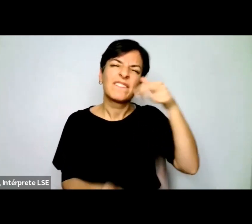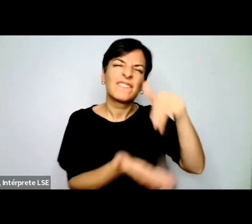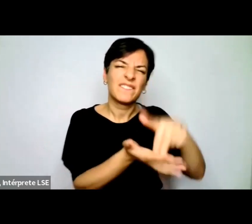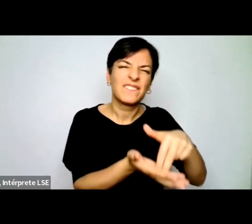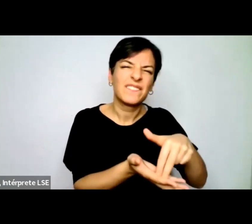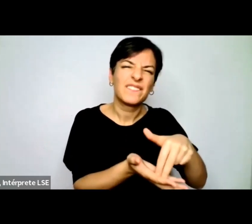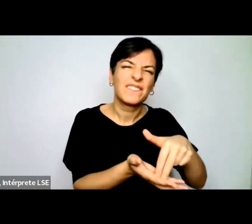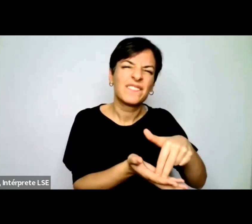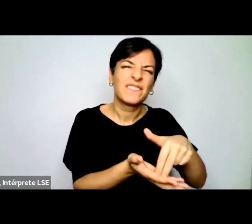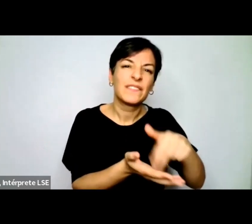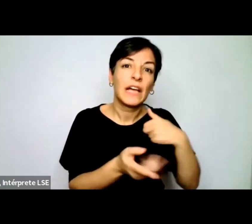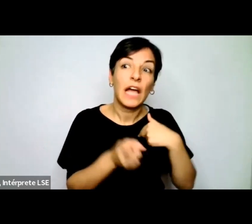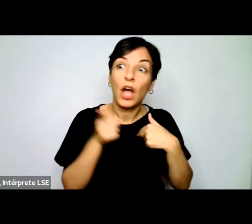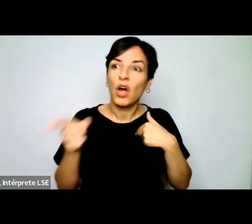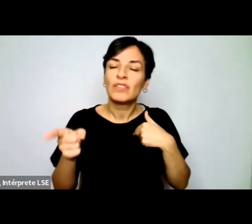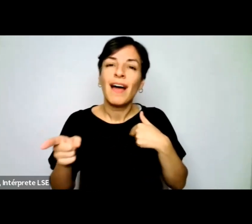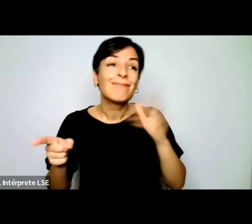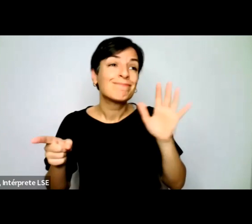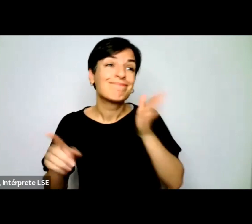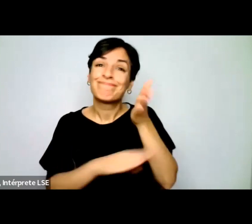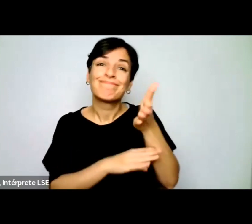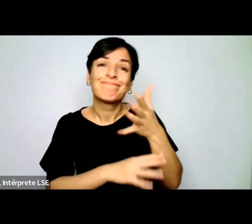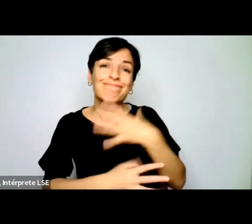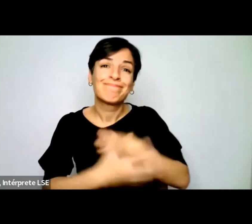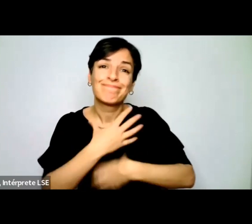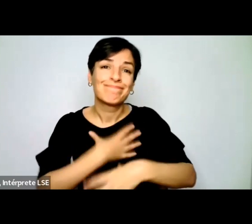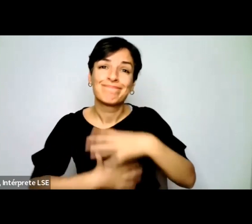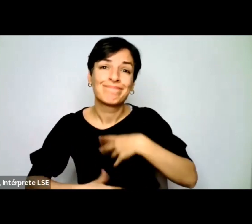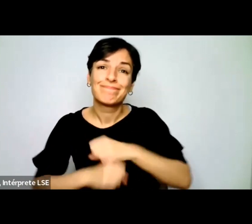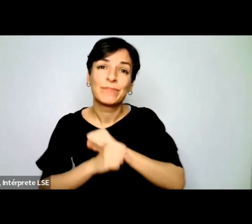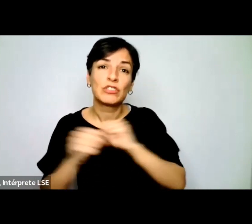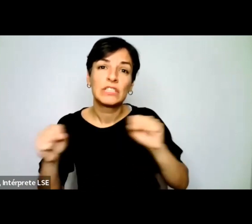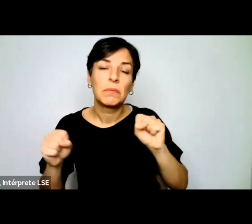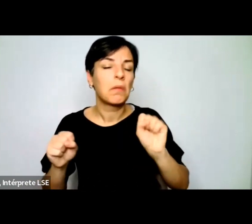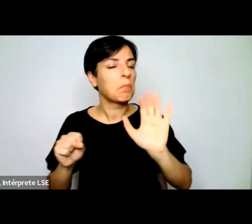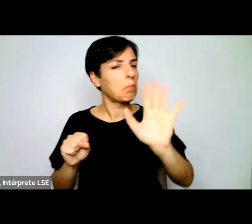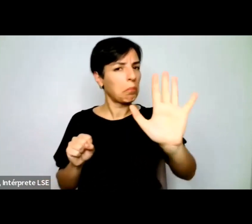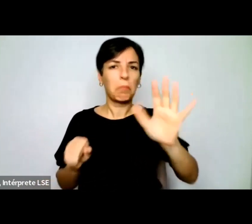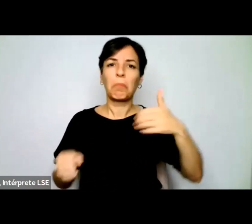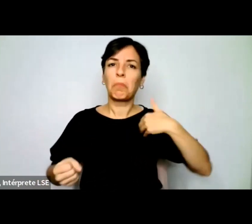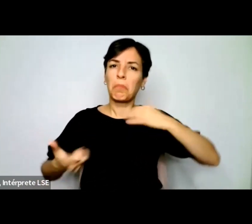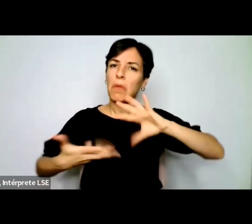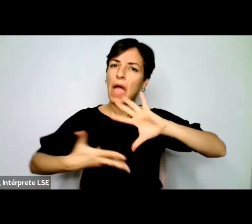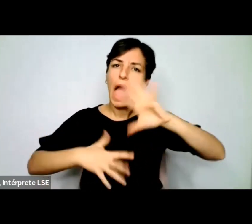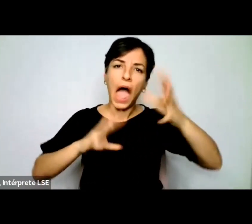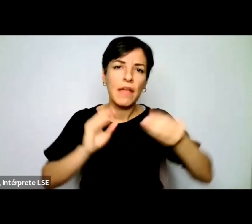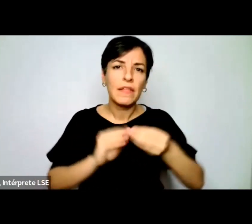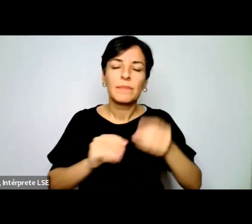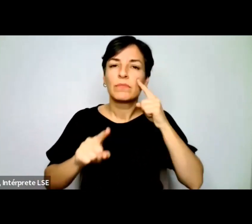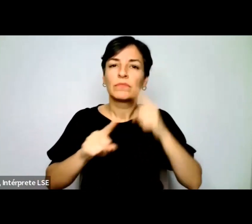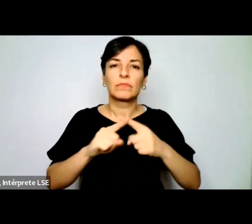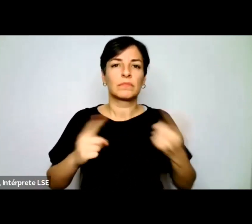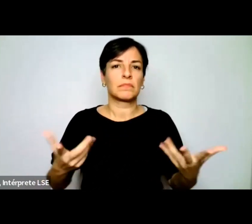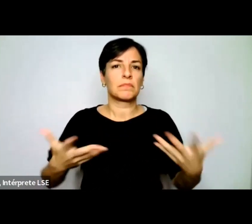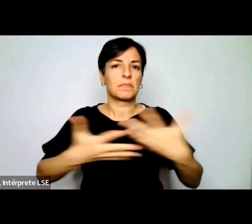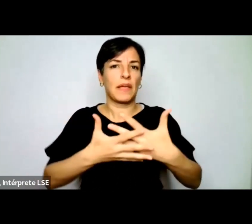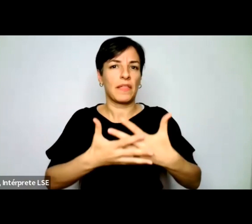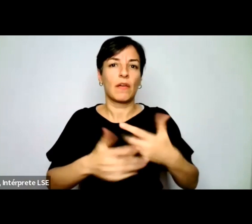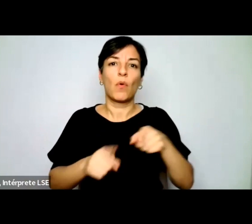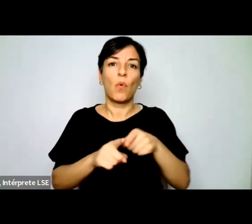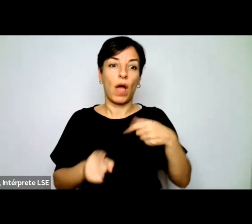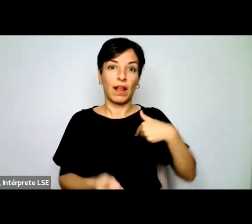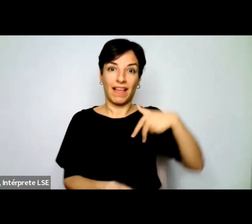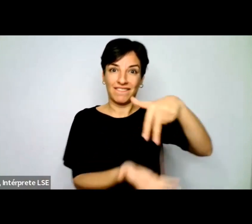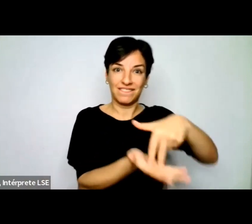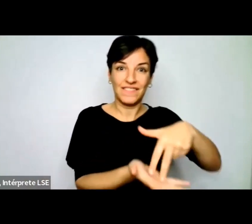pueda desplazar. Pues tenemos los métodos adecuados para que se pueda hacer una mediación semipresencial